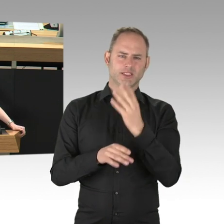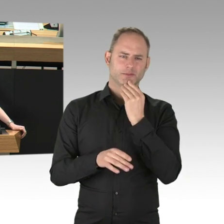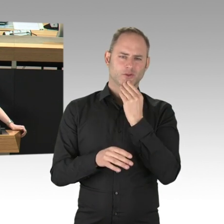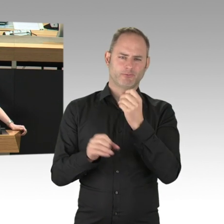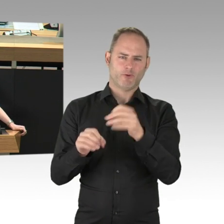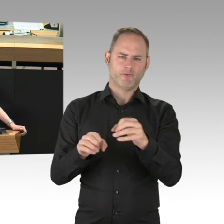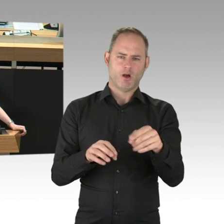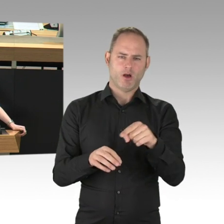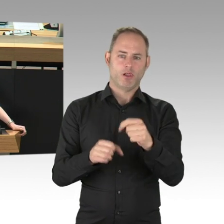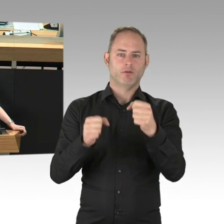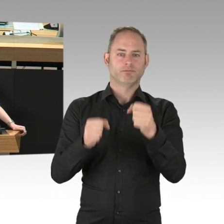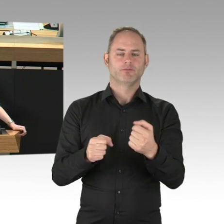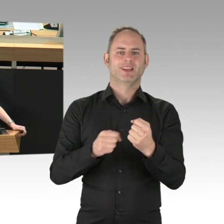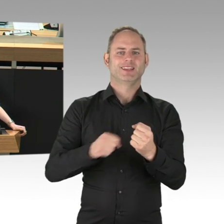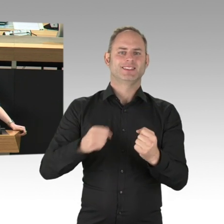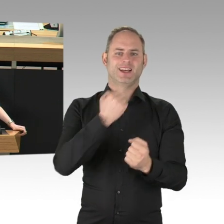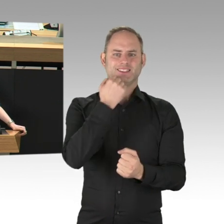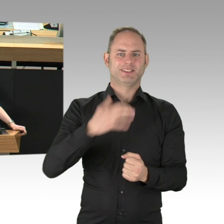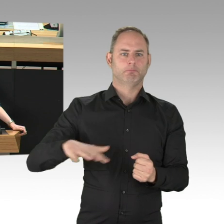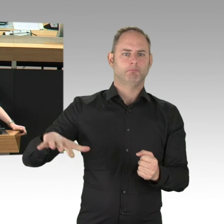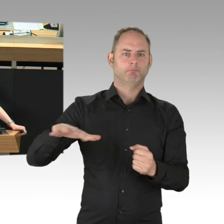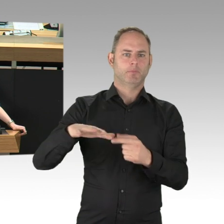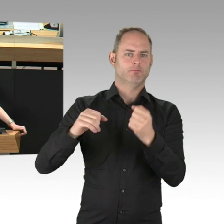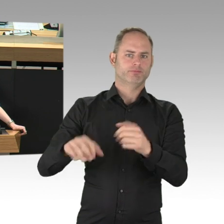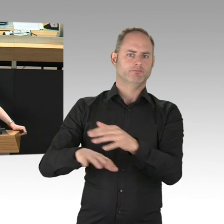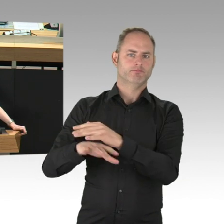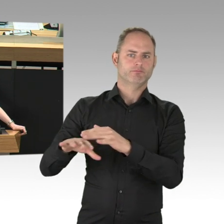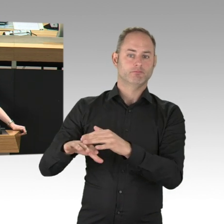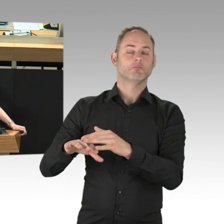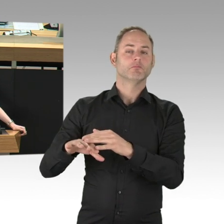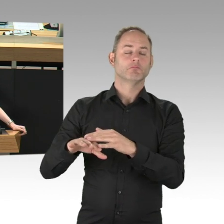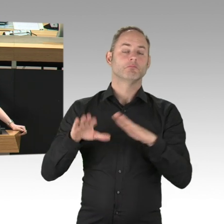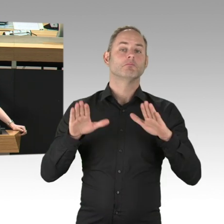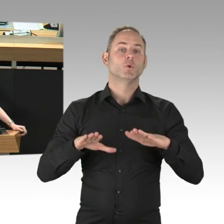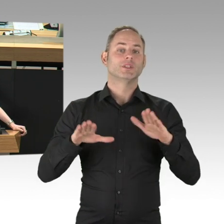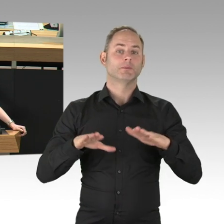anzunehmen. Die Diskrepanz zwischen den Berliner Zahlen ist hier offensichtlich.